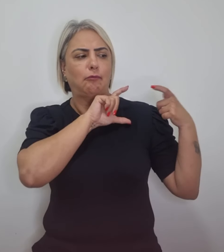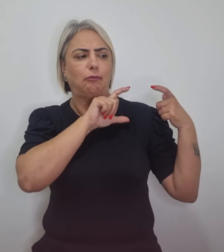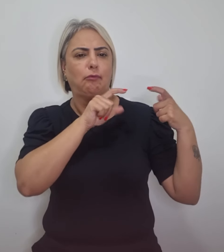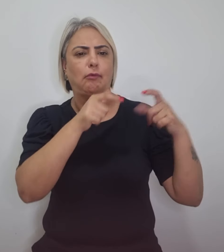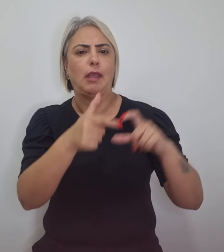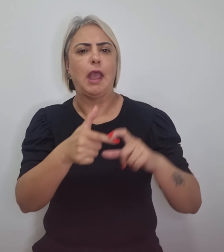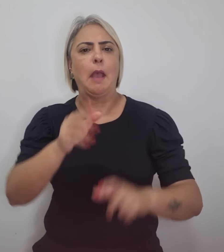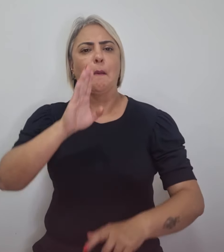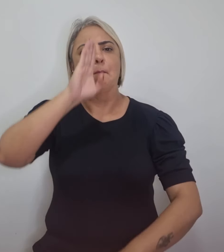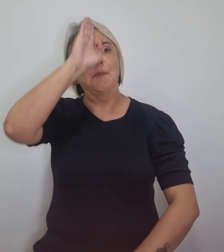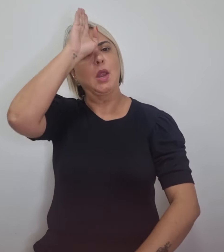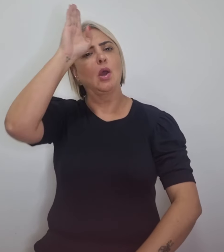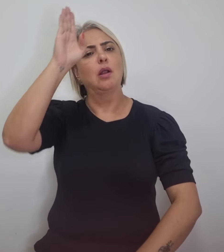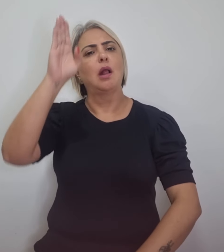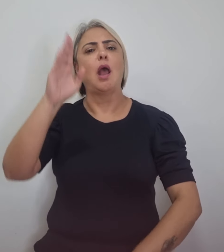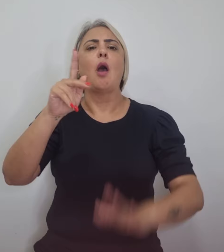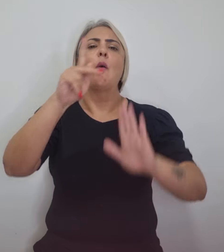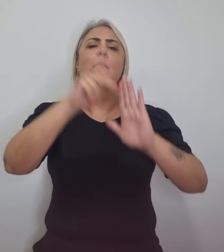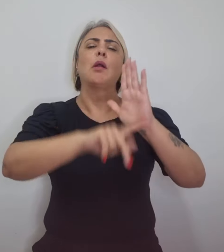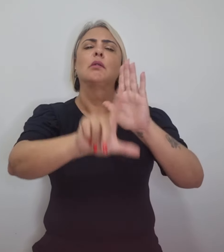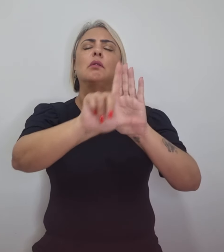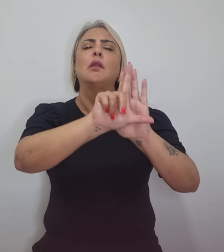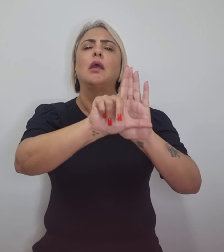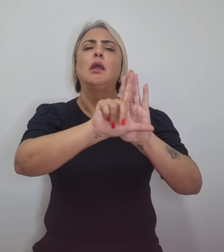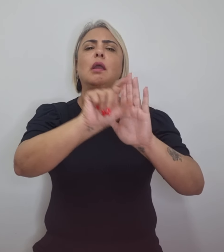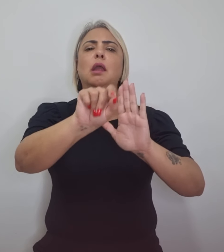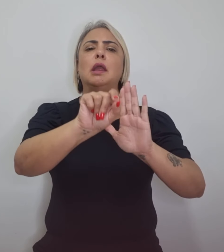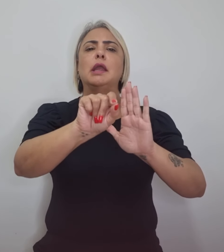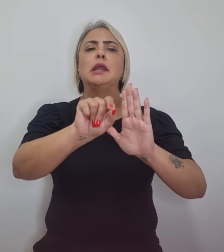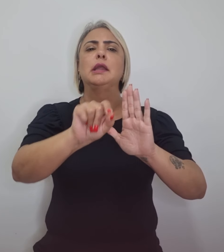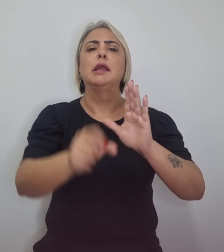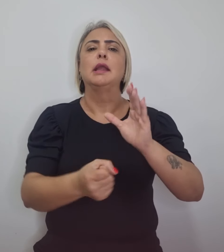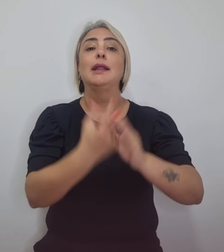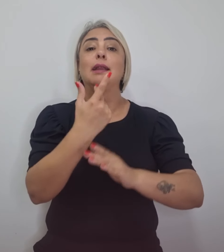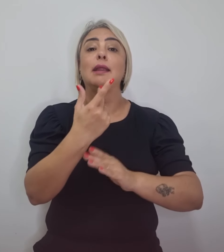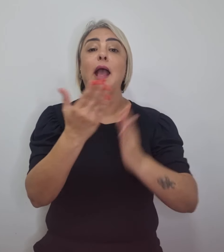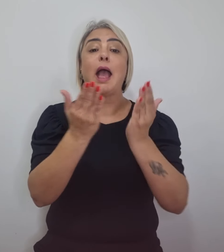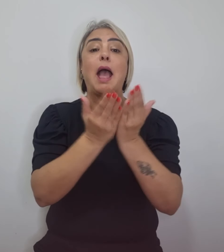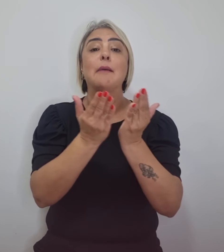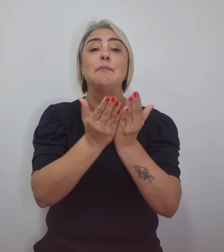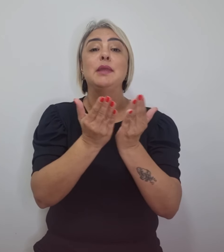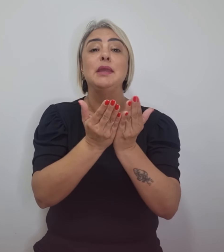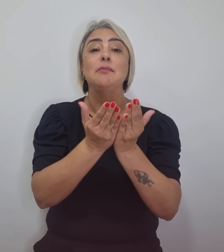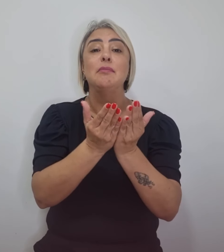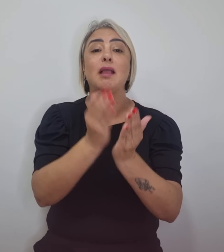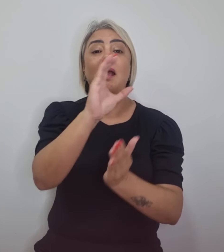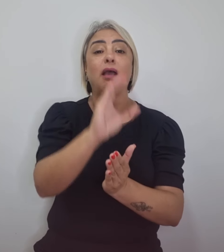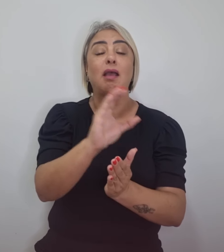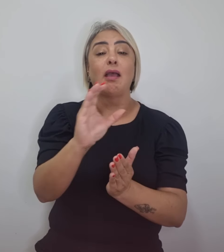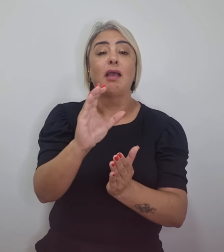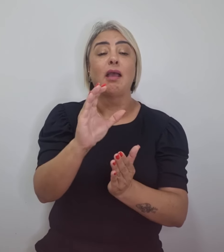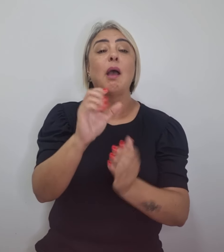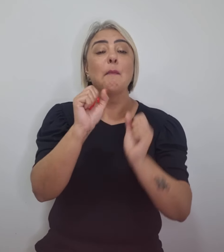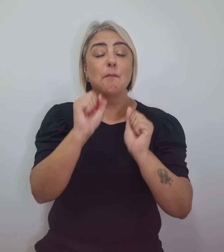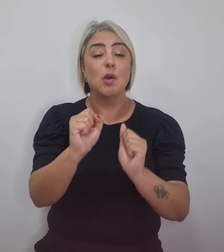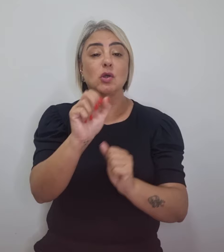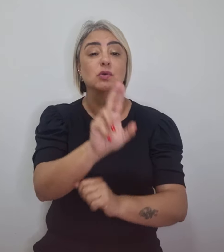prioridade é um projeto de lei que estabelece que a Bíblia cristã poderá ser usada nas